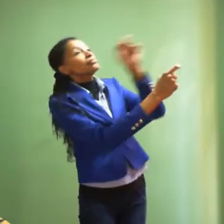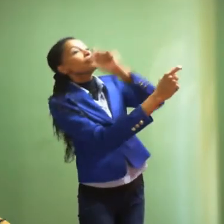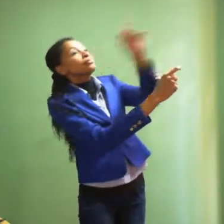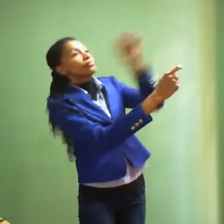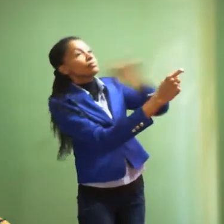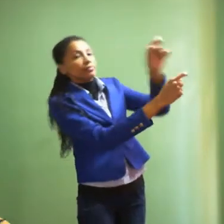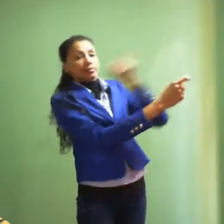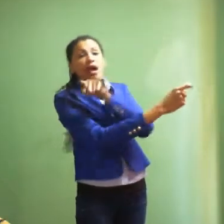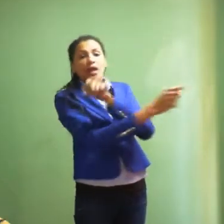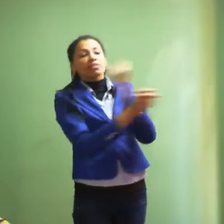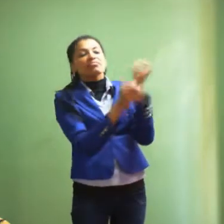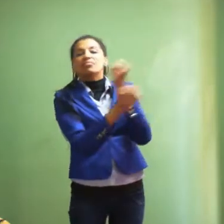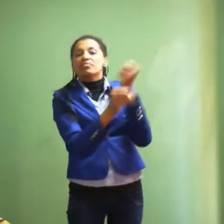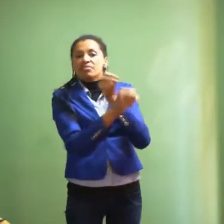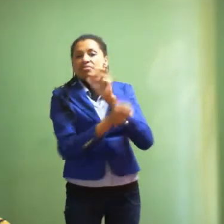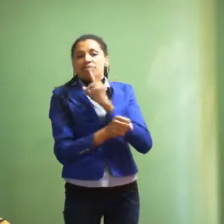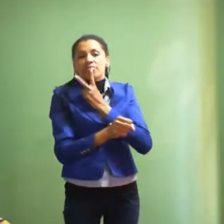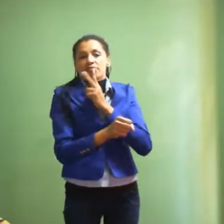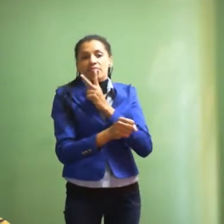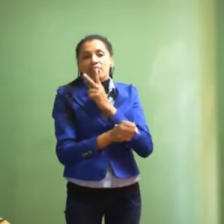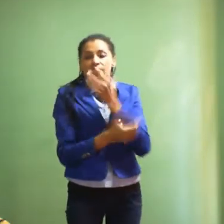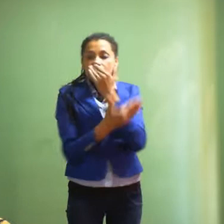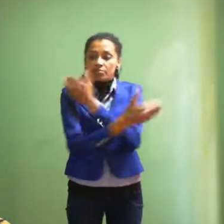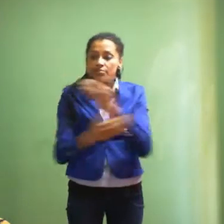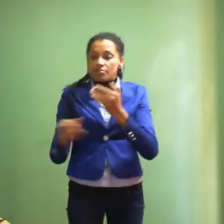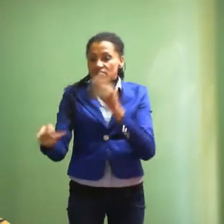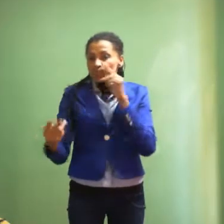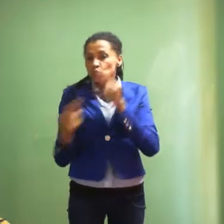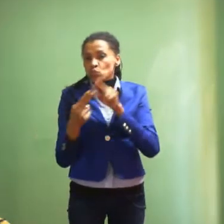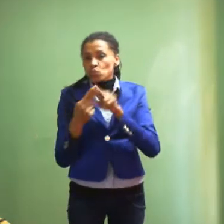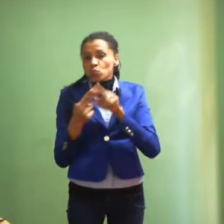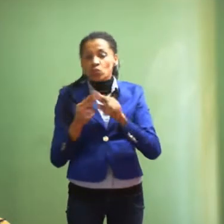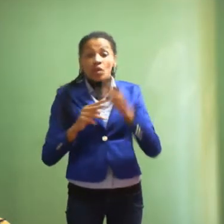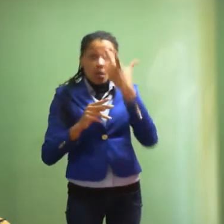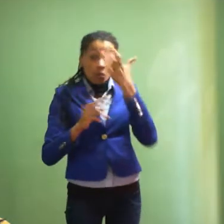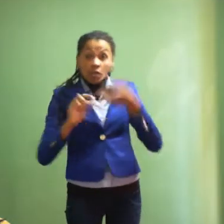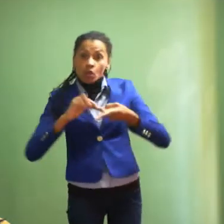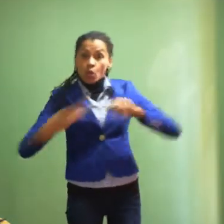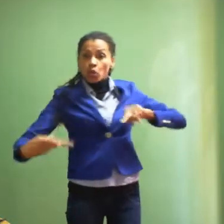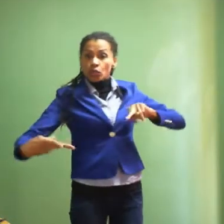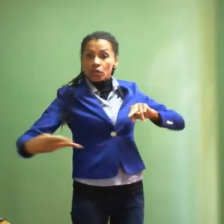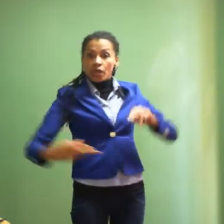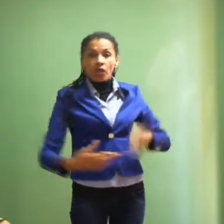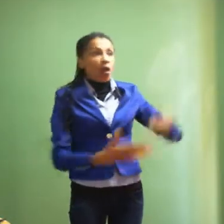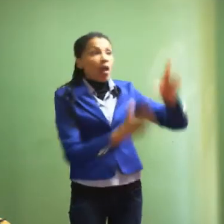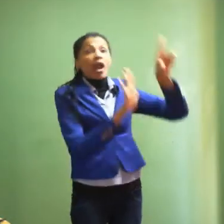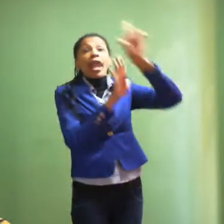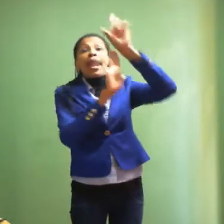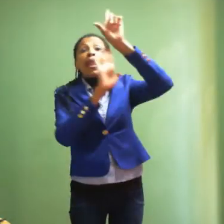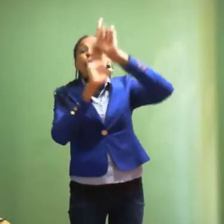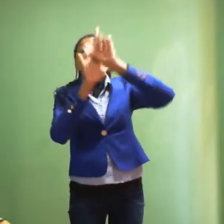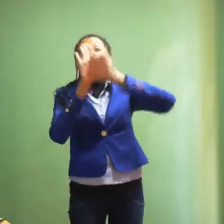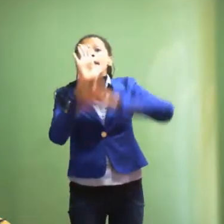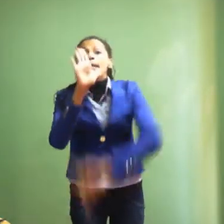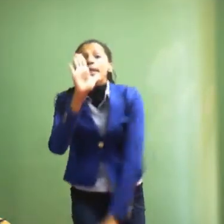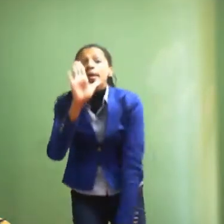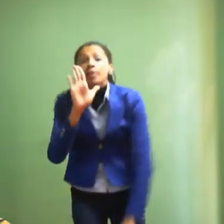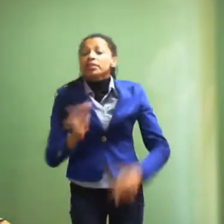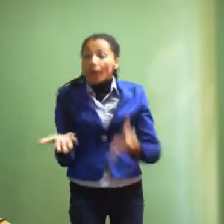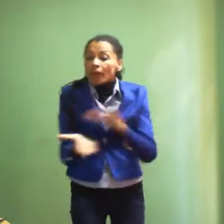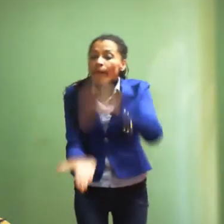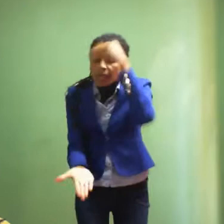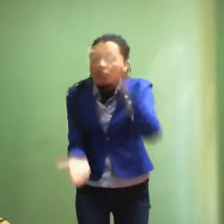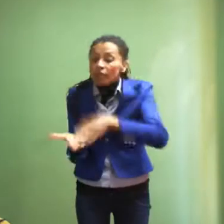manera de trabajar el vocabulario, porque cuando se hace de la manera contraria, que es un listado de palabras y